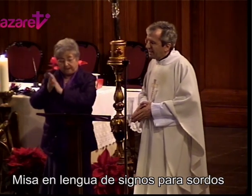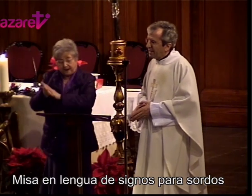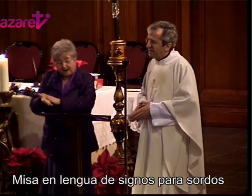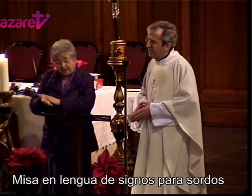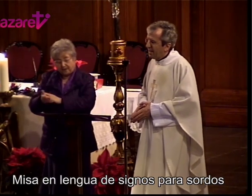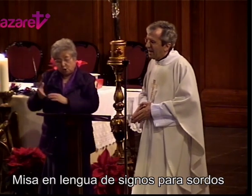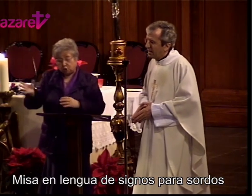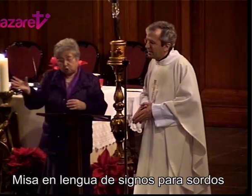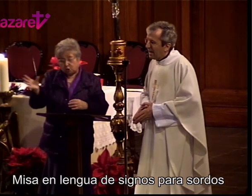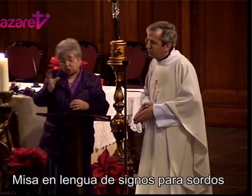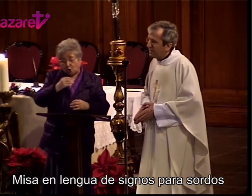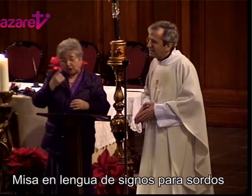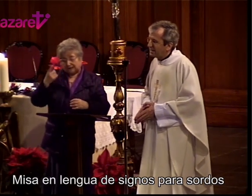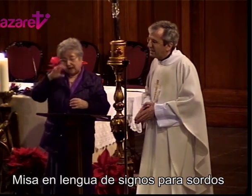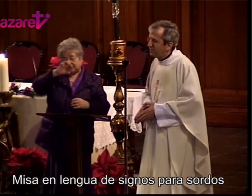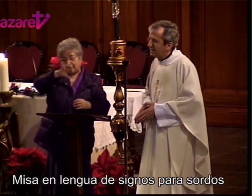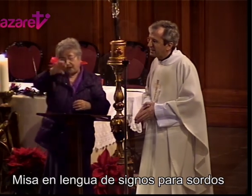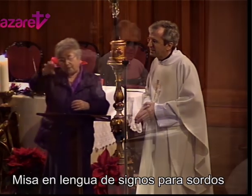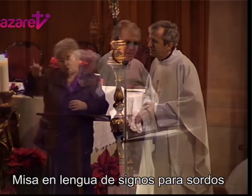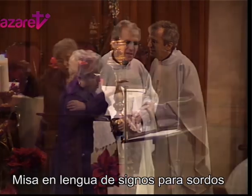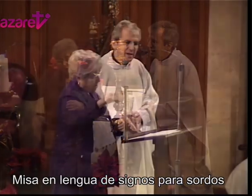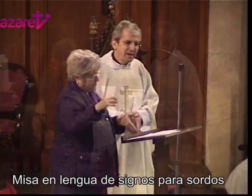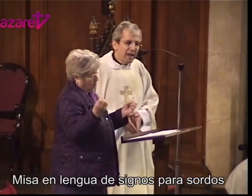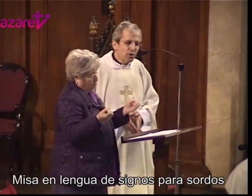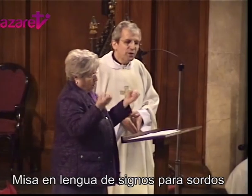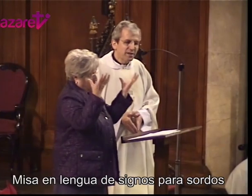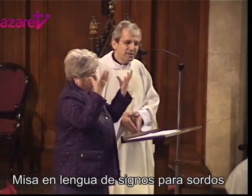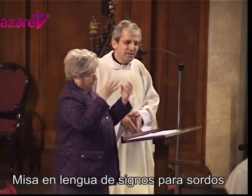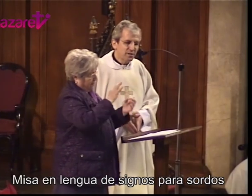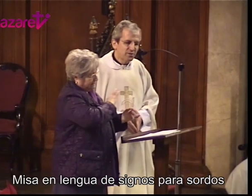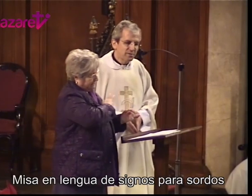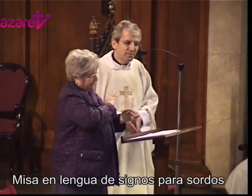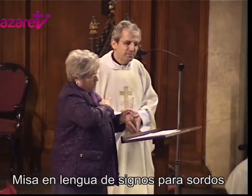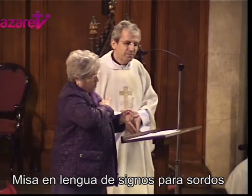Contad a todas las naciones la gloria del Señor.